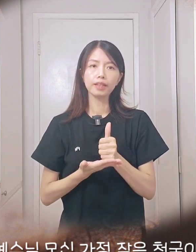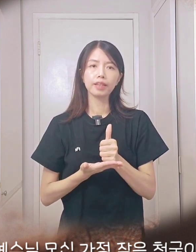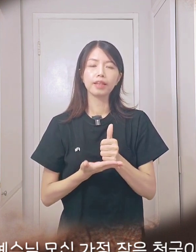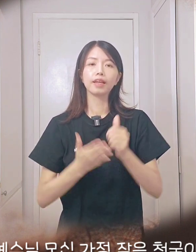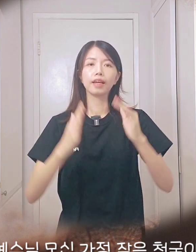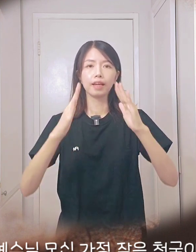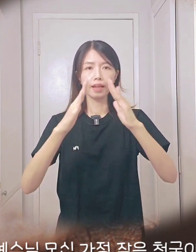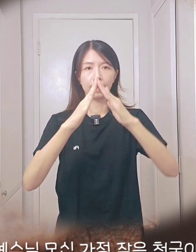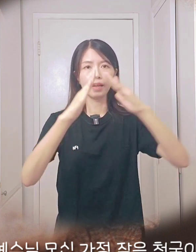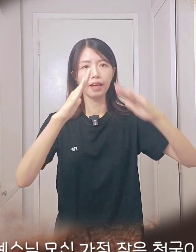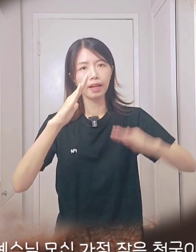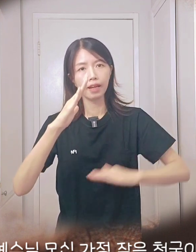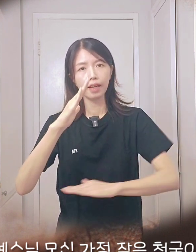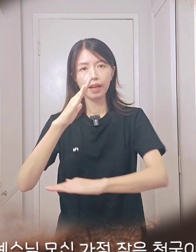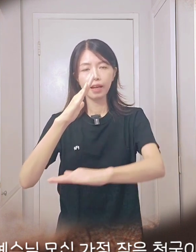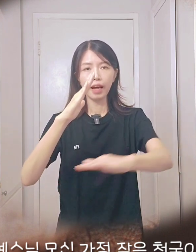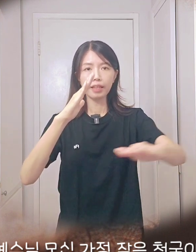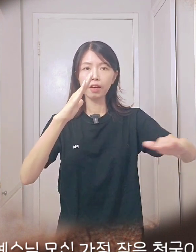모신